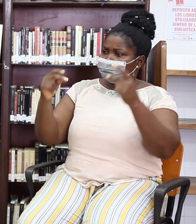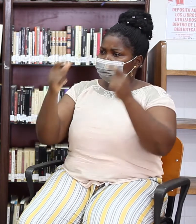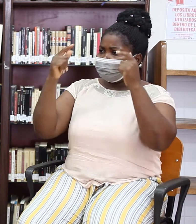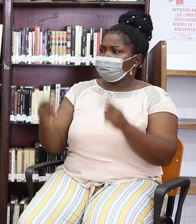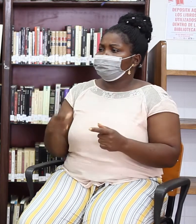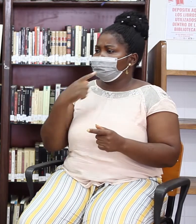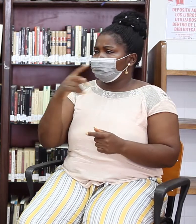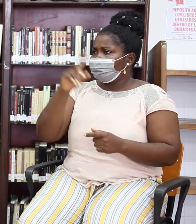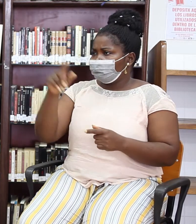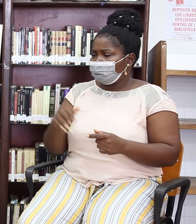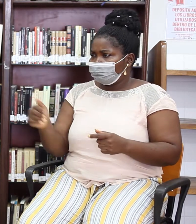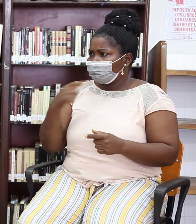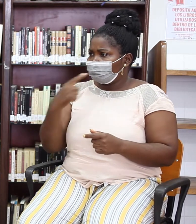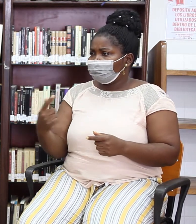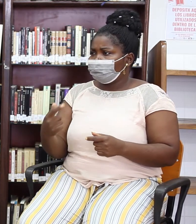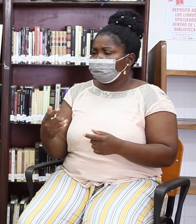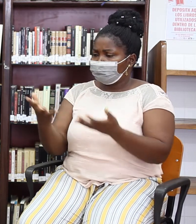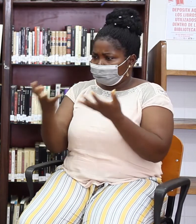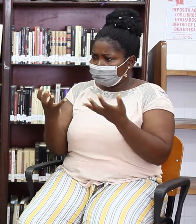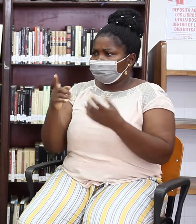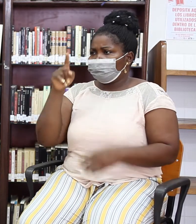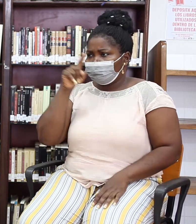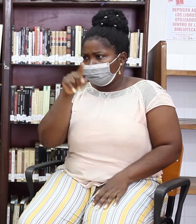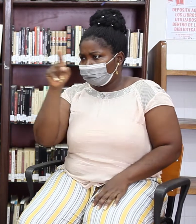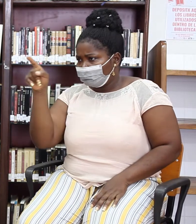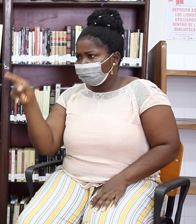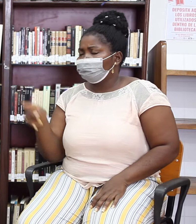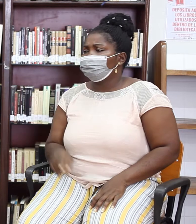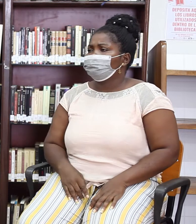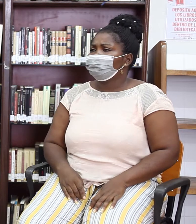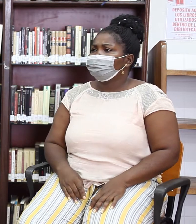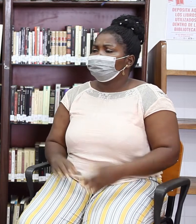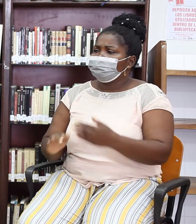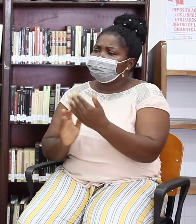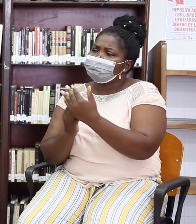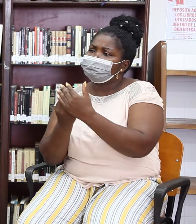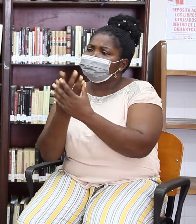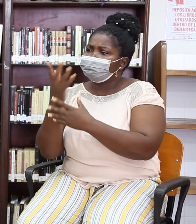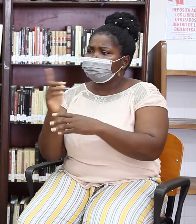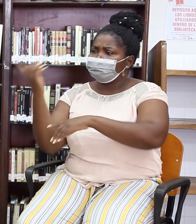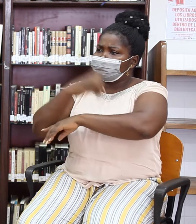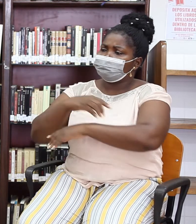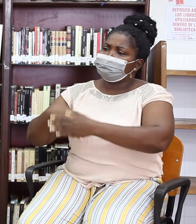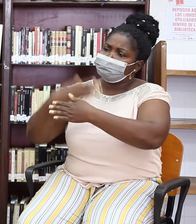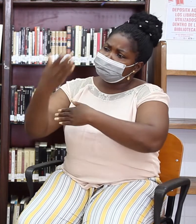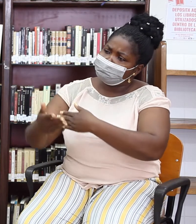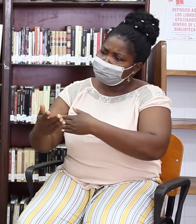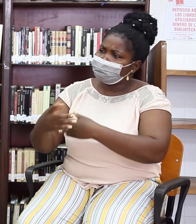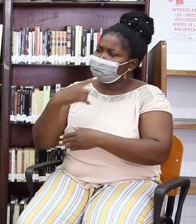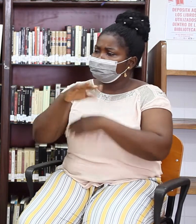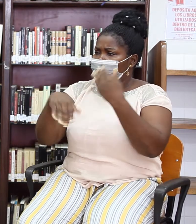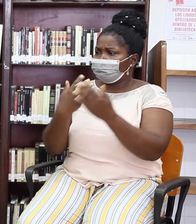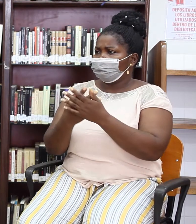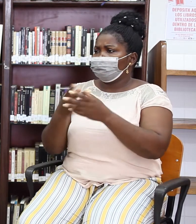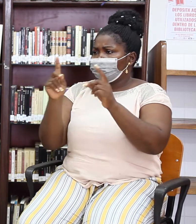y Safusa les explicó lo que se requería de ellos. Al amanecer del día siguiente, todas las